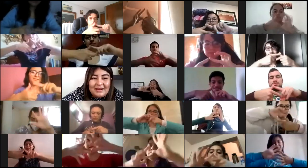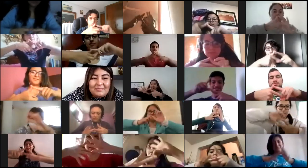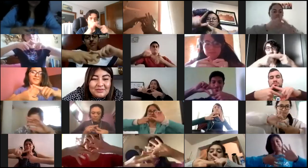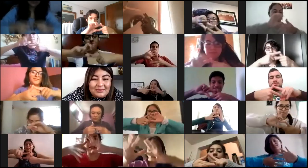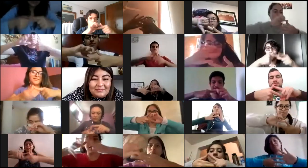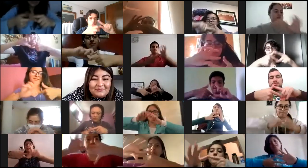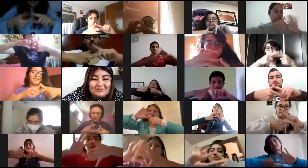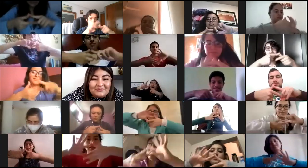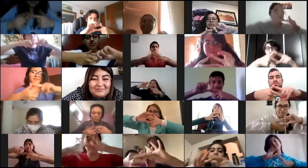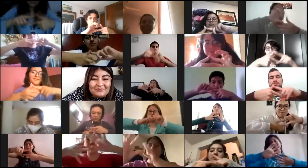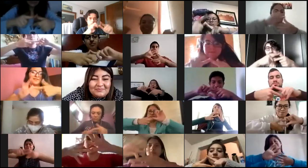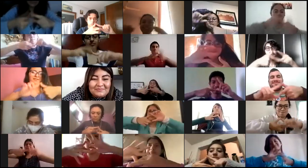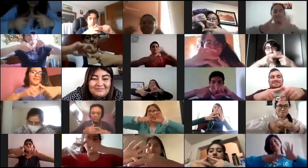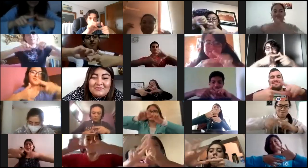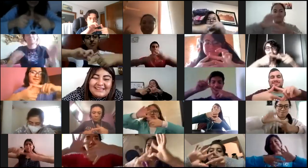Rápido, rapidísimo.